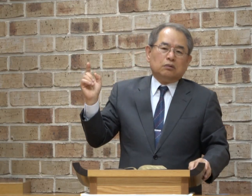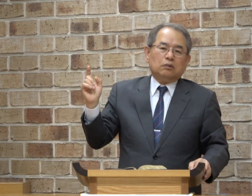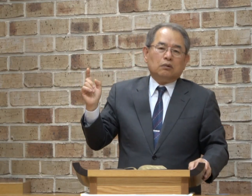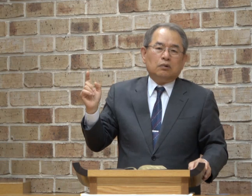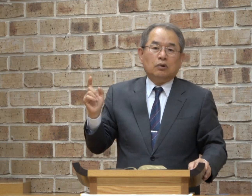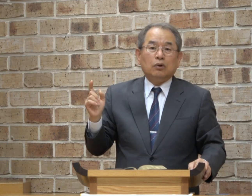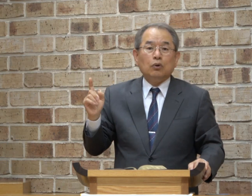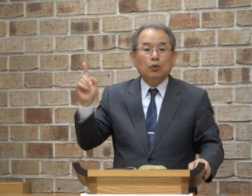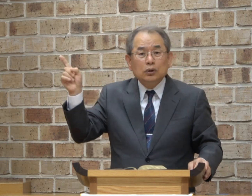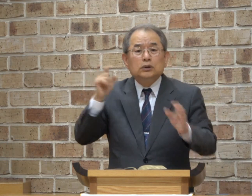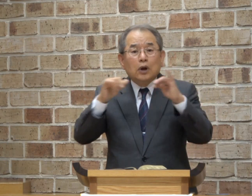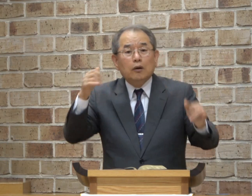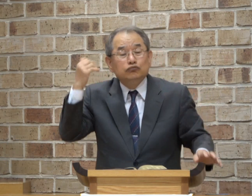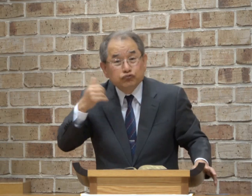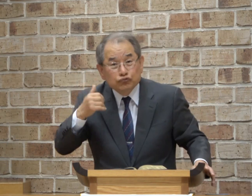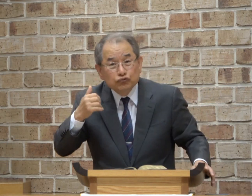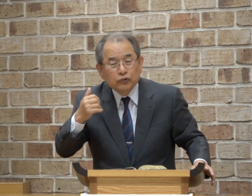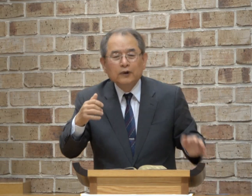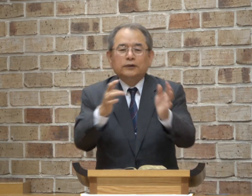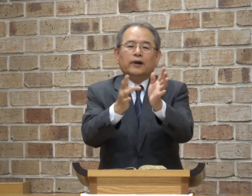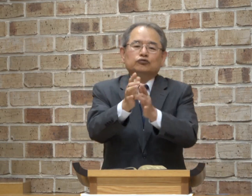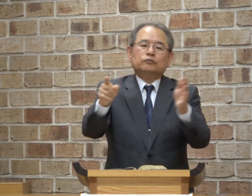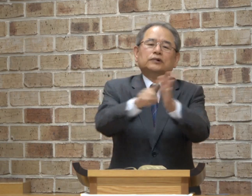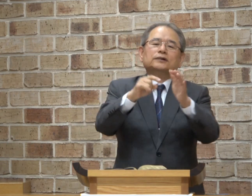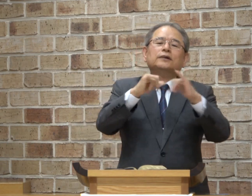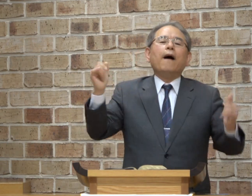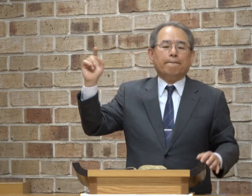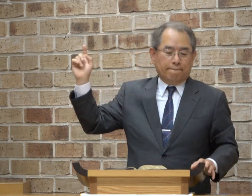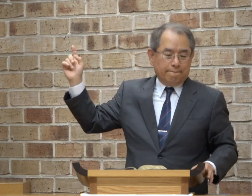그렇다면 우리 성령님도 우리 안에 내주하고 계시지만